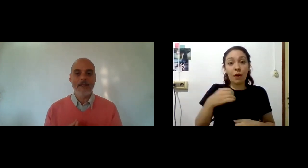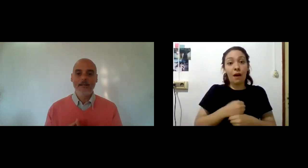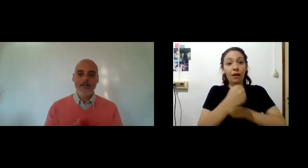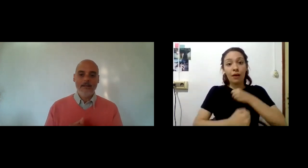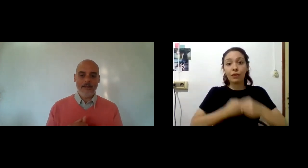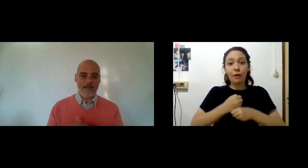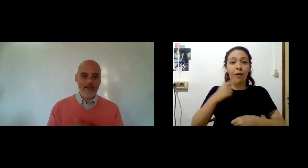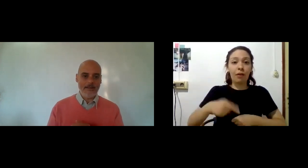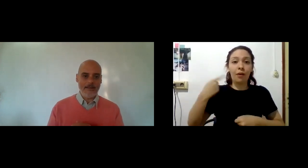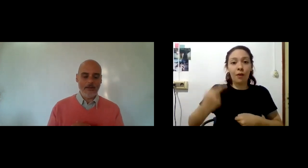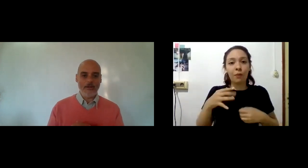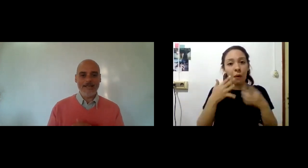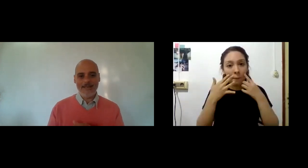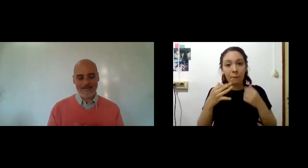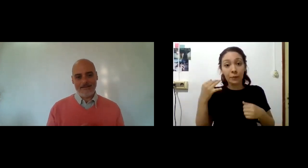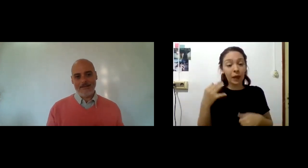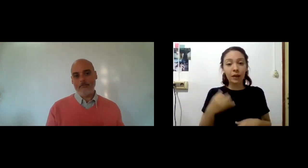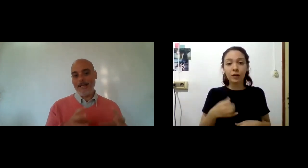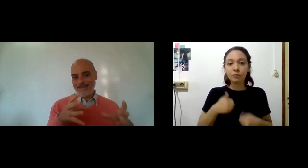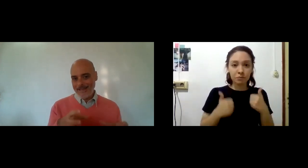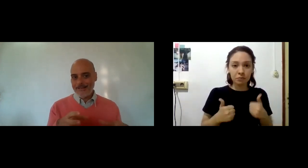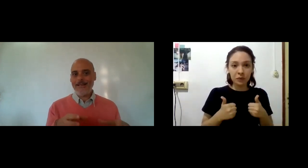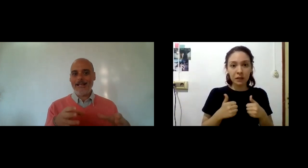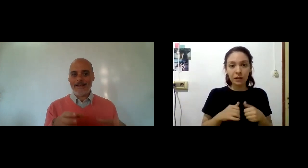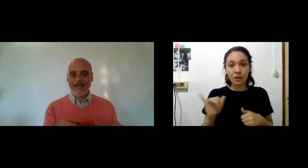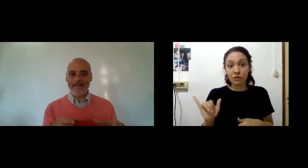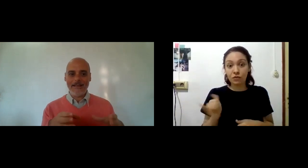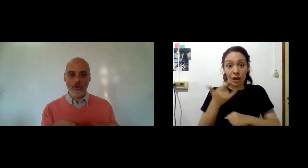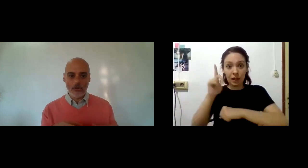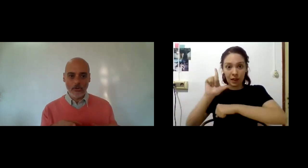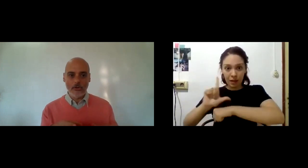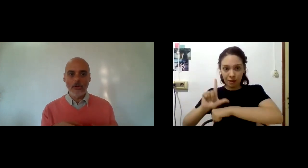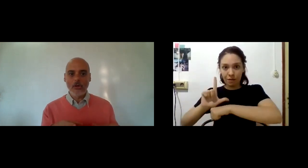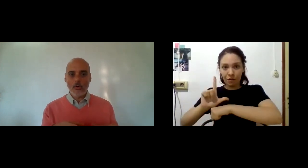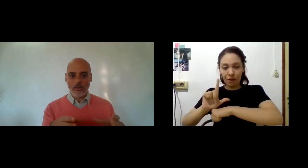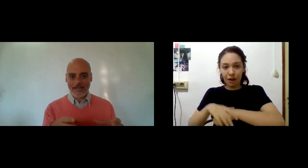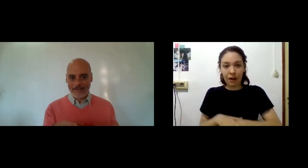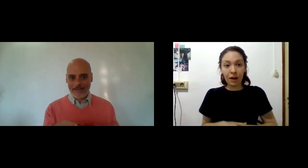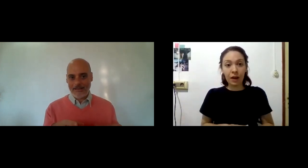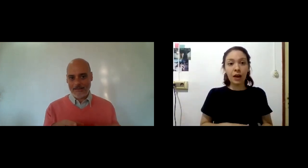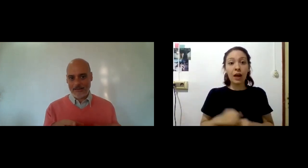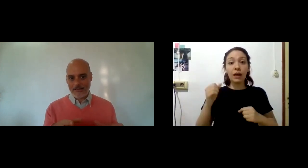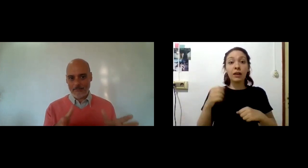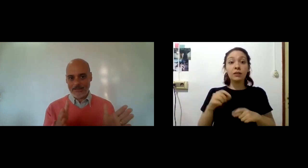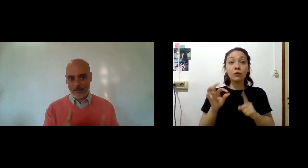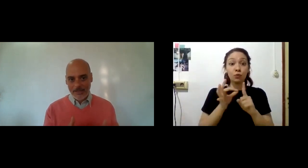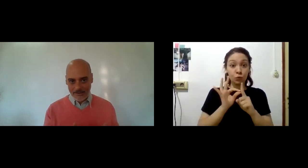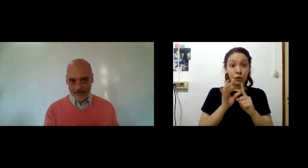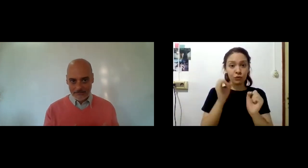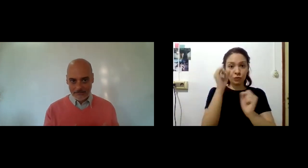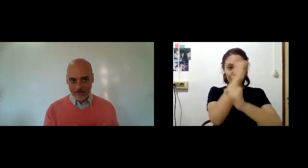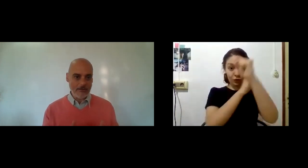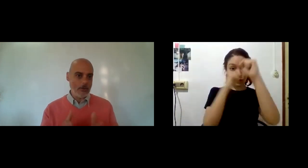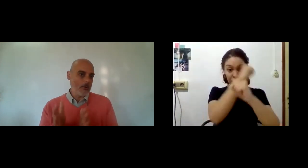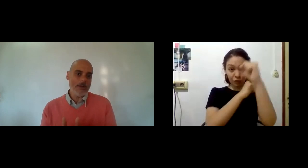bien, lo que hace es mantener la carrera de tecnólogo como una carrera